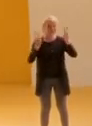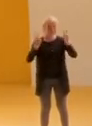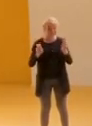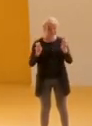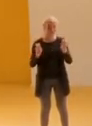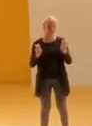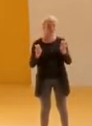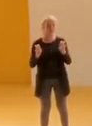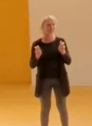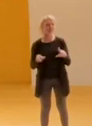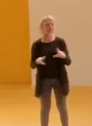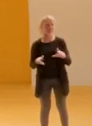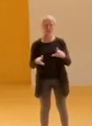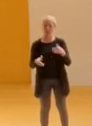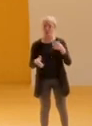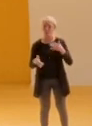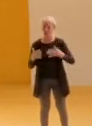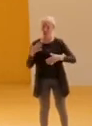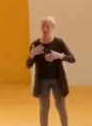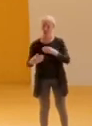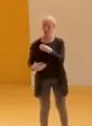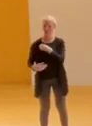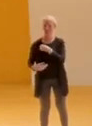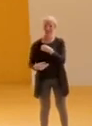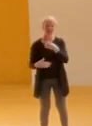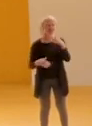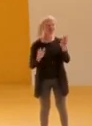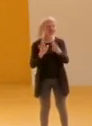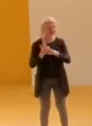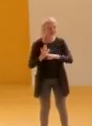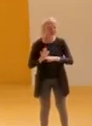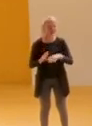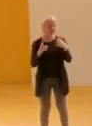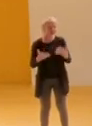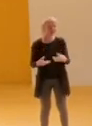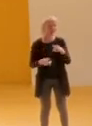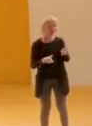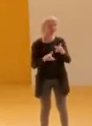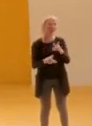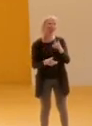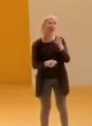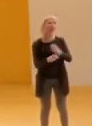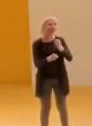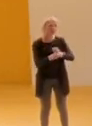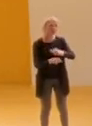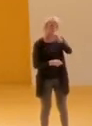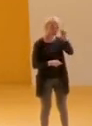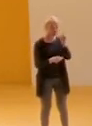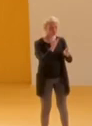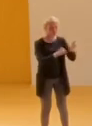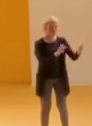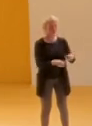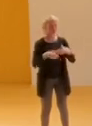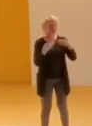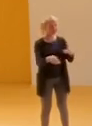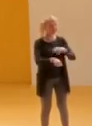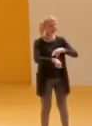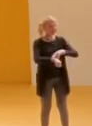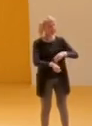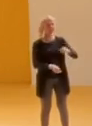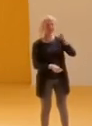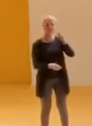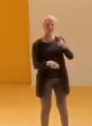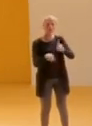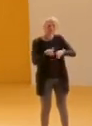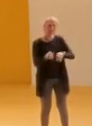moralne zasady zdefiniował tak że chcę dostarczyć klasie pracującej zegarek za rozsądną cenę konsekwentnie zrezygnować z